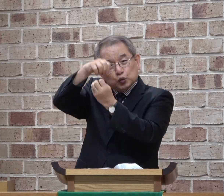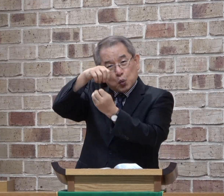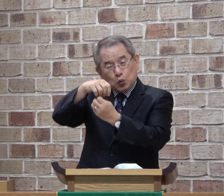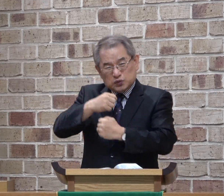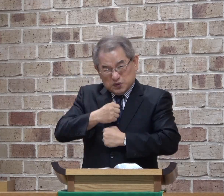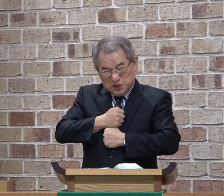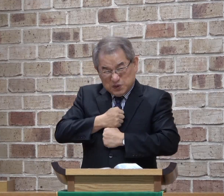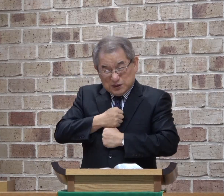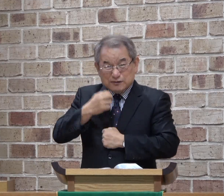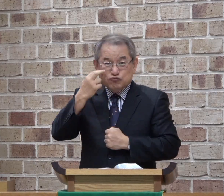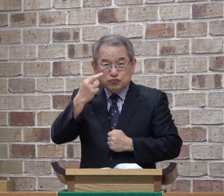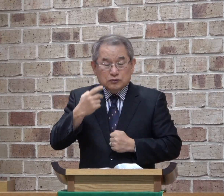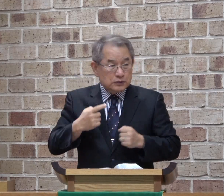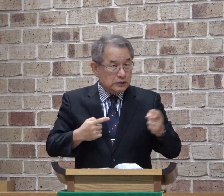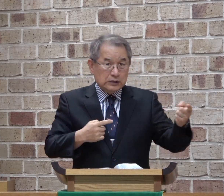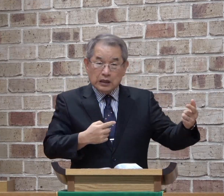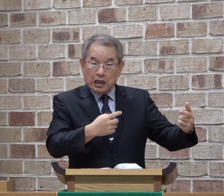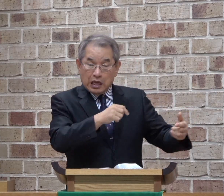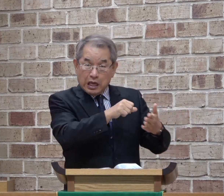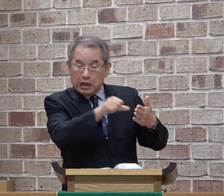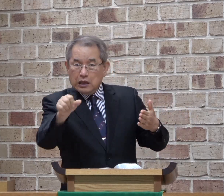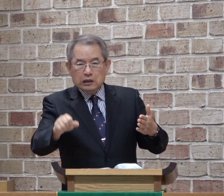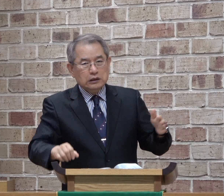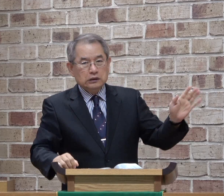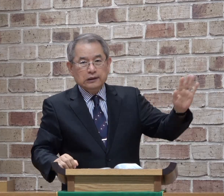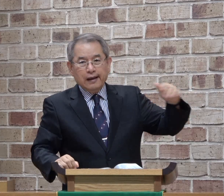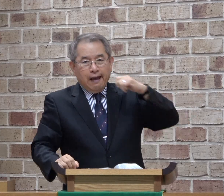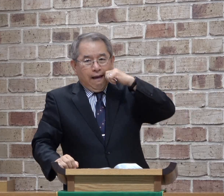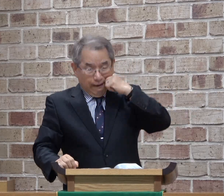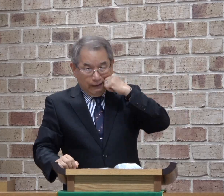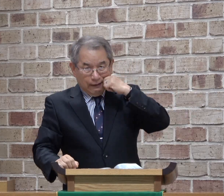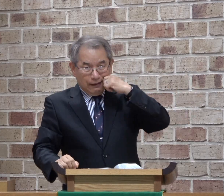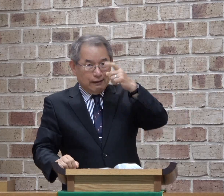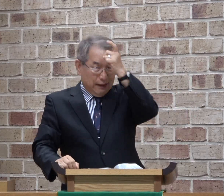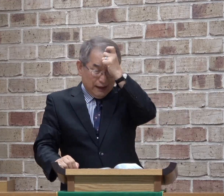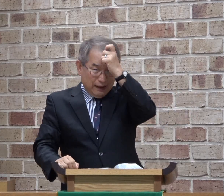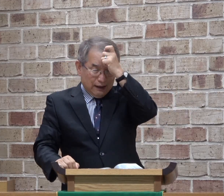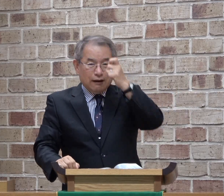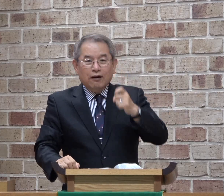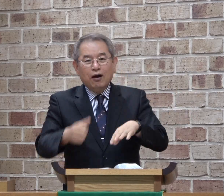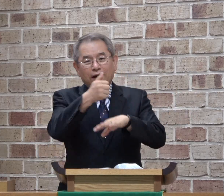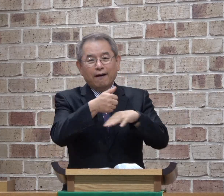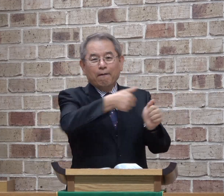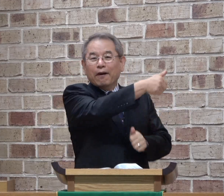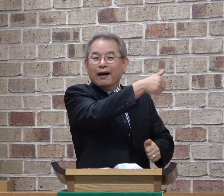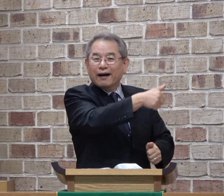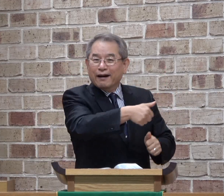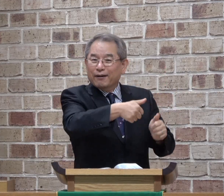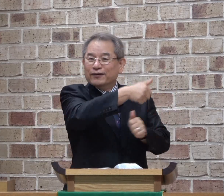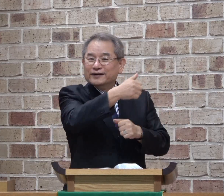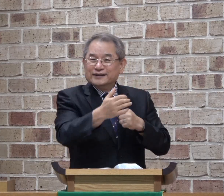기독교 전통을 중시하고 귀하게 여겨왔던 미국은 그것을 마침내